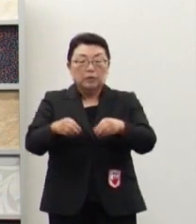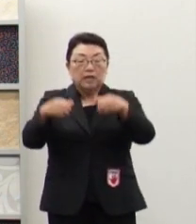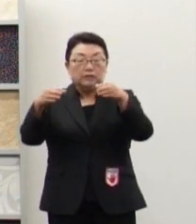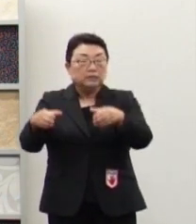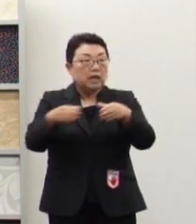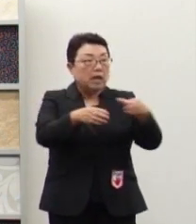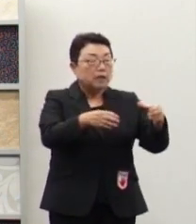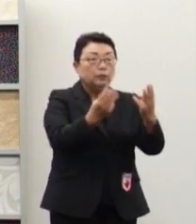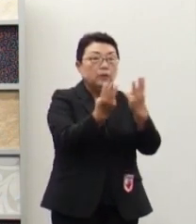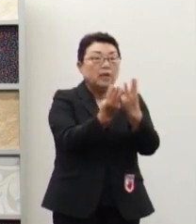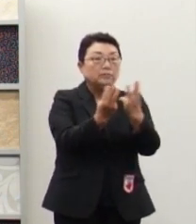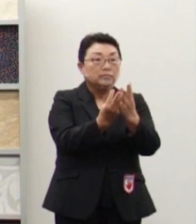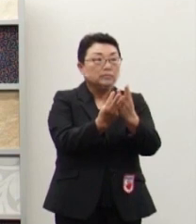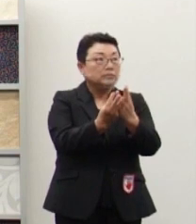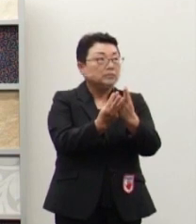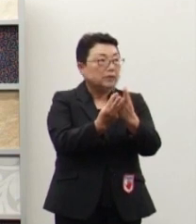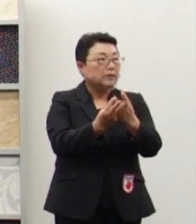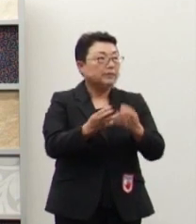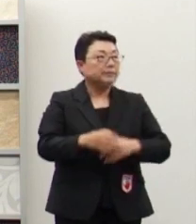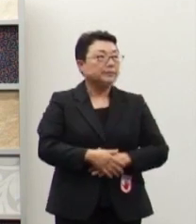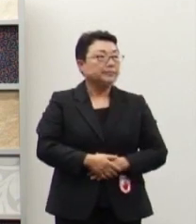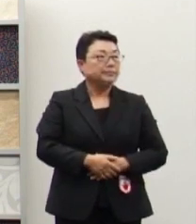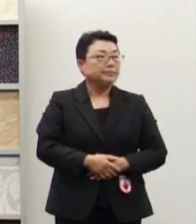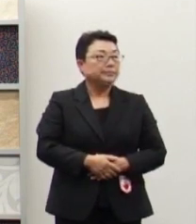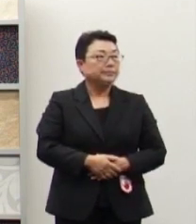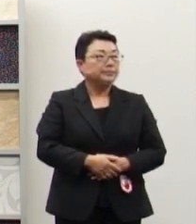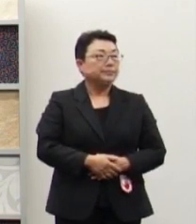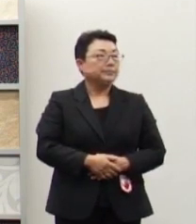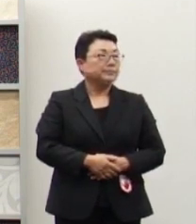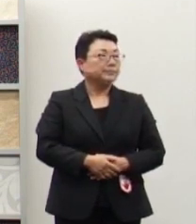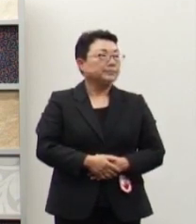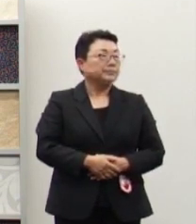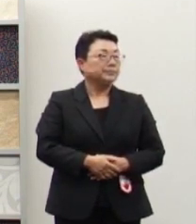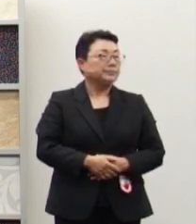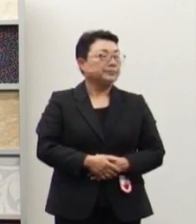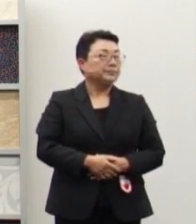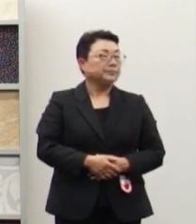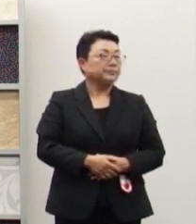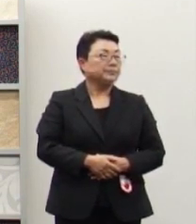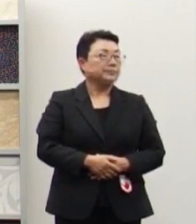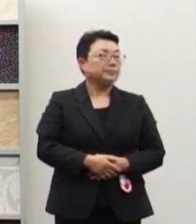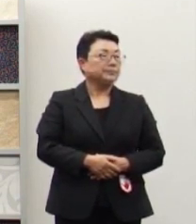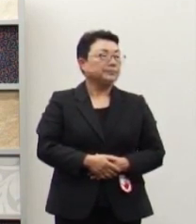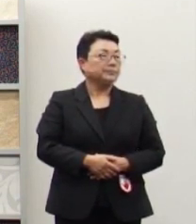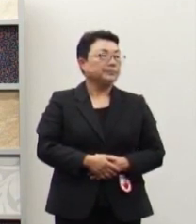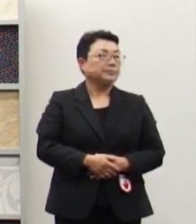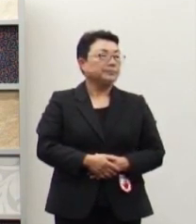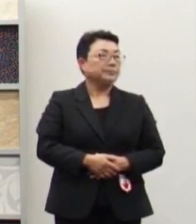出ますね。 CDC。